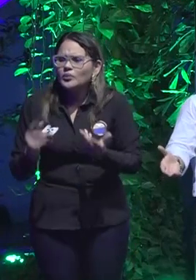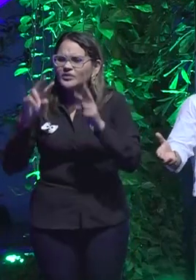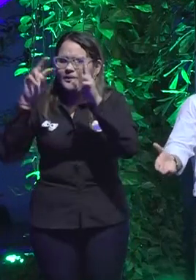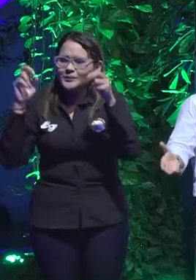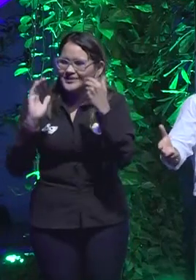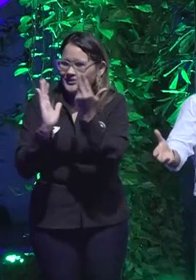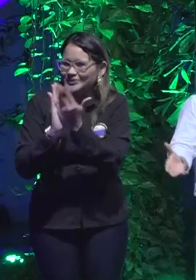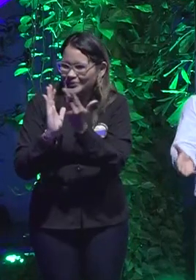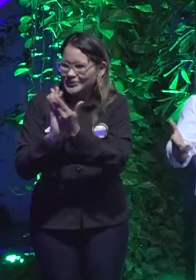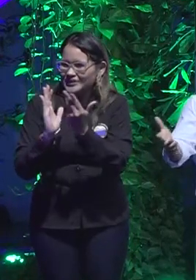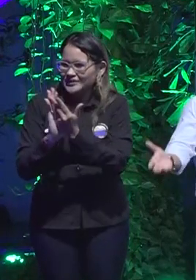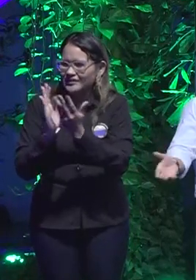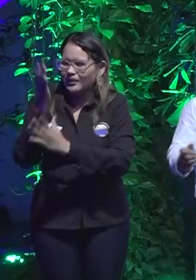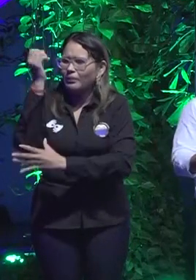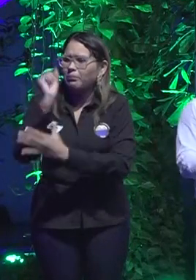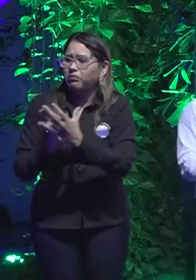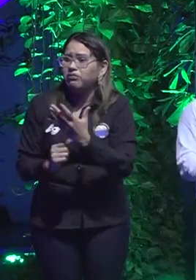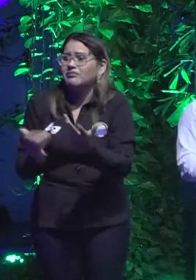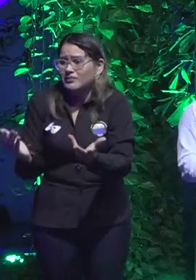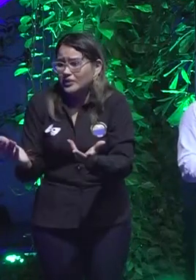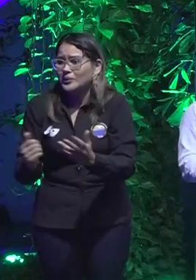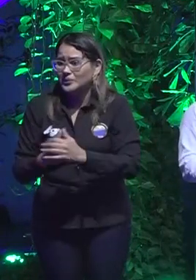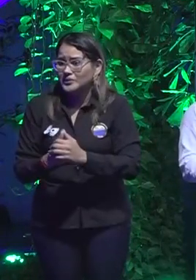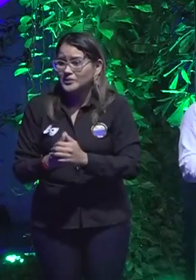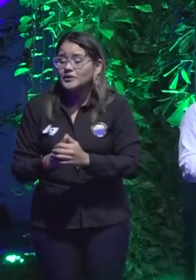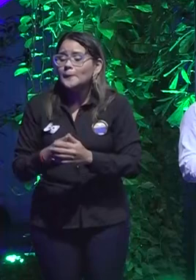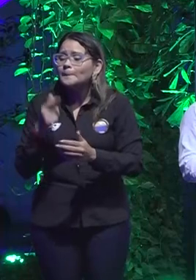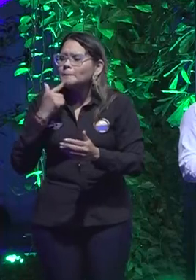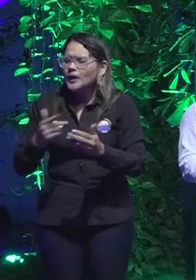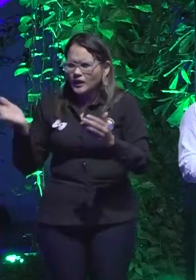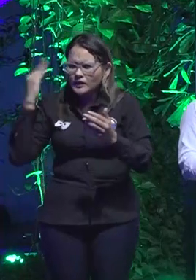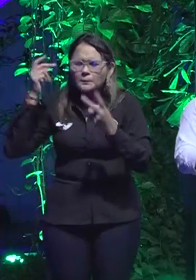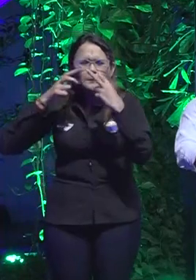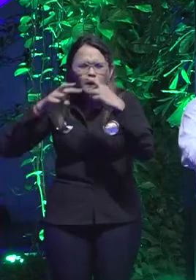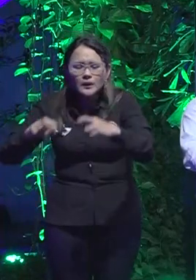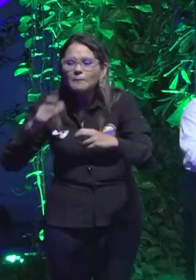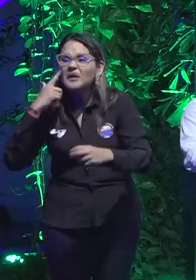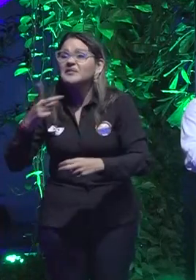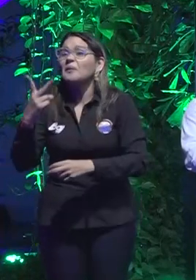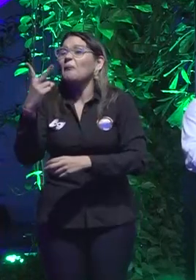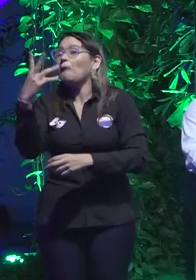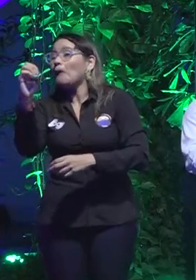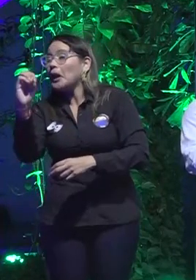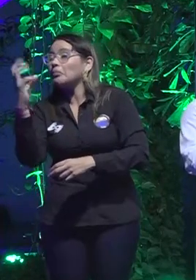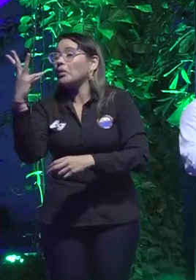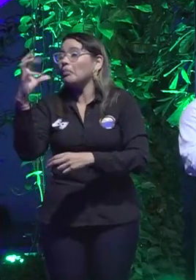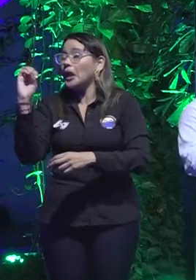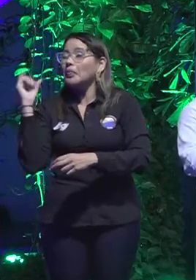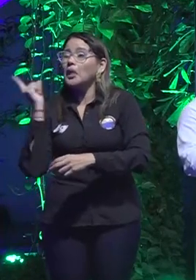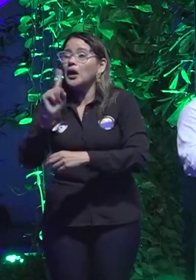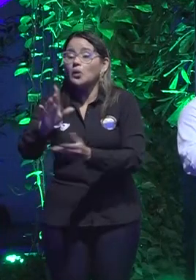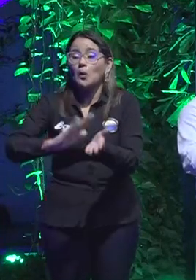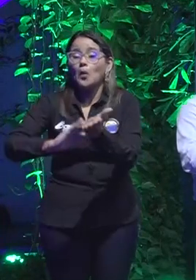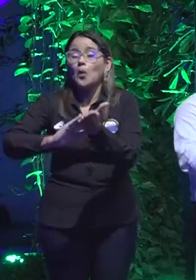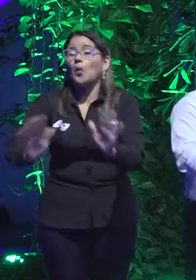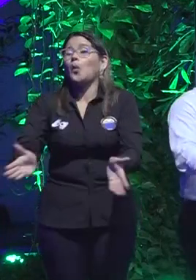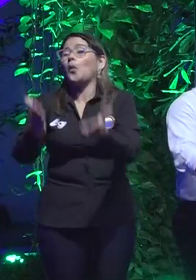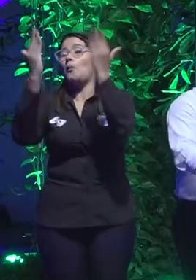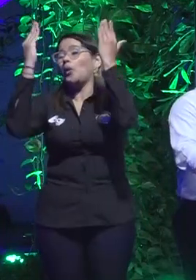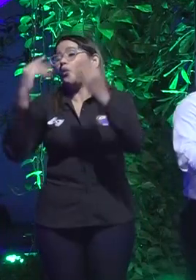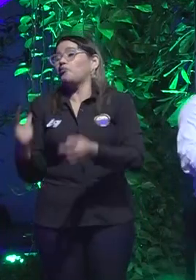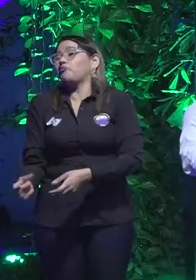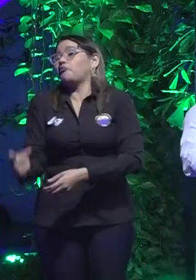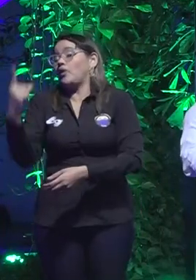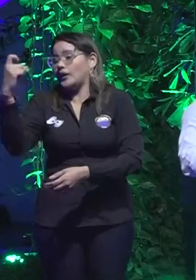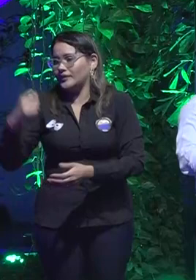los estudios que nos vamos a demorar 20 o 30 años en superarlas. Vimos en los últimos grados cortes enteras, profesor